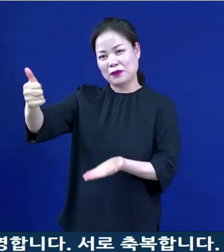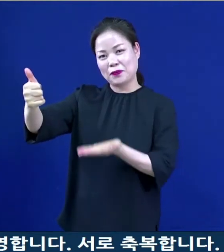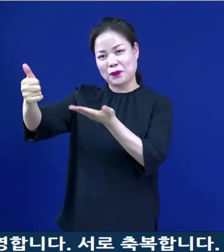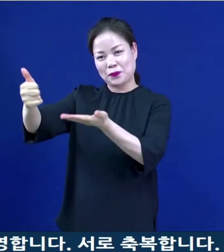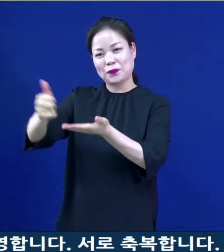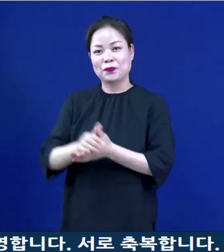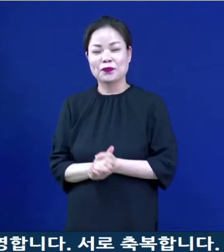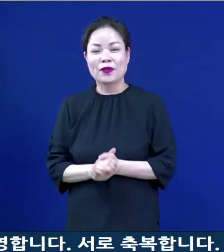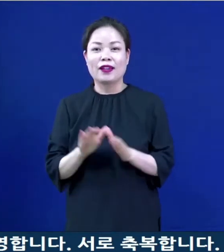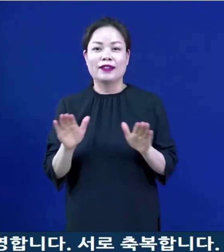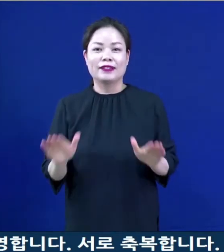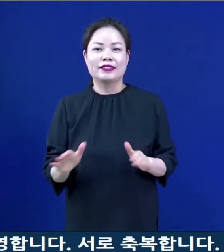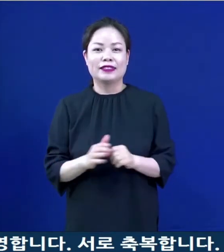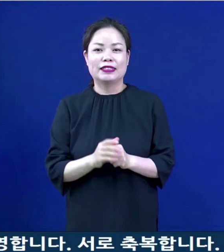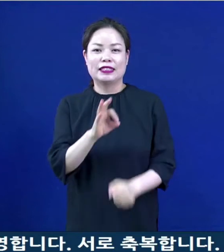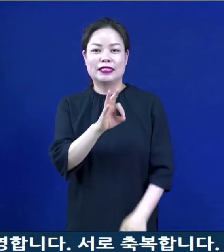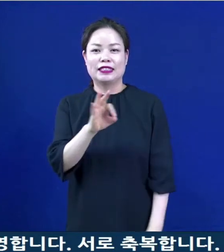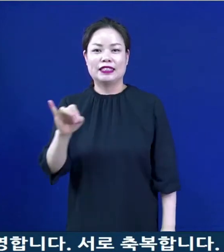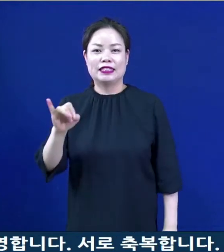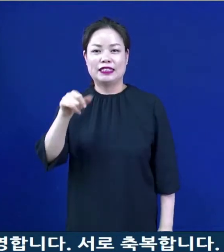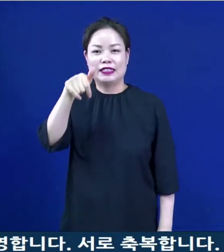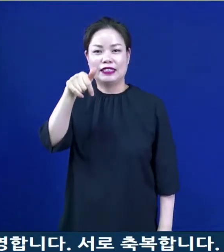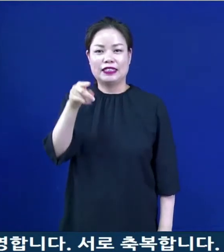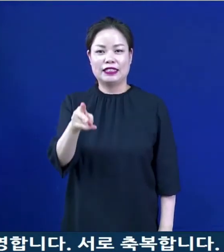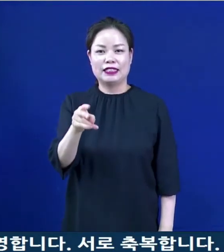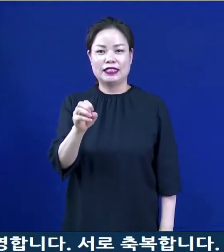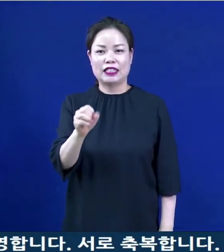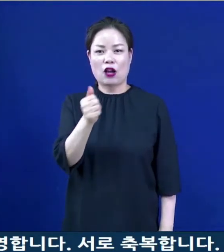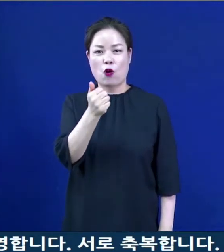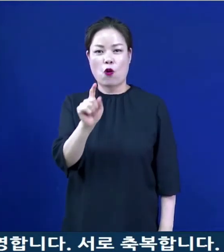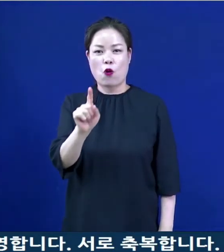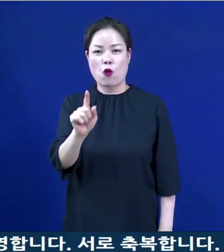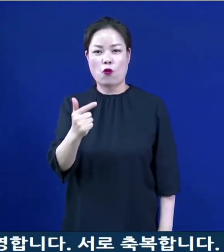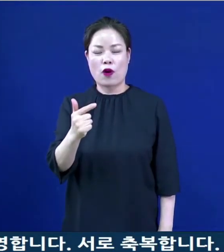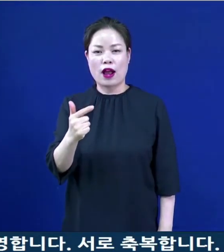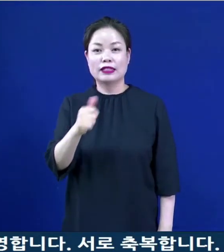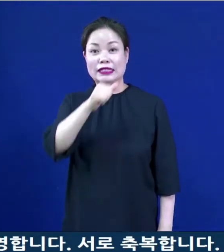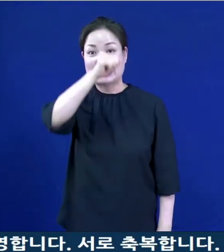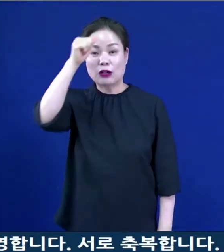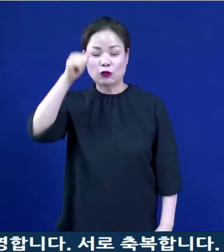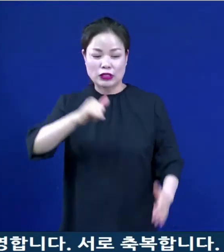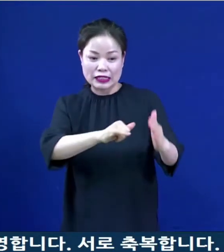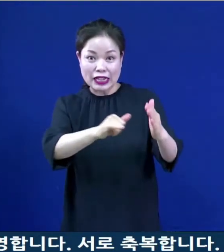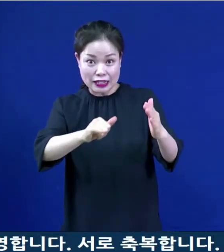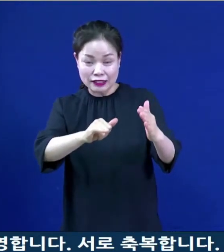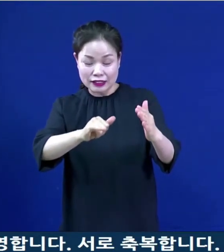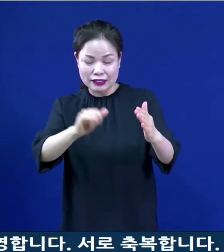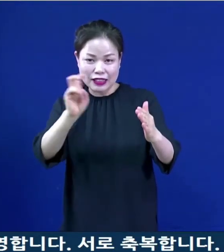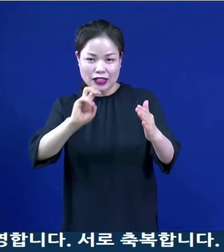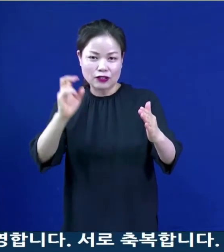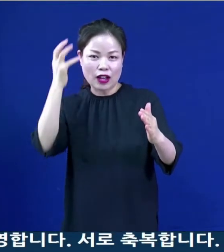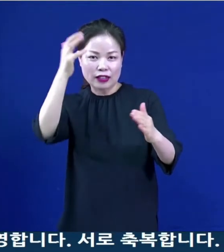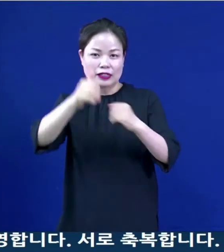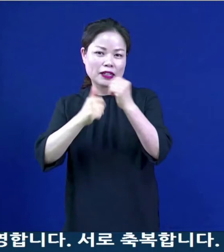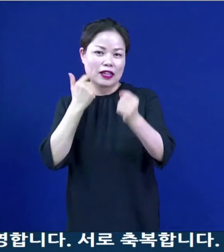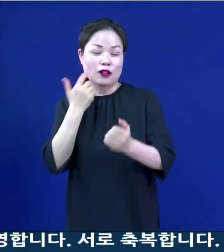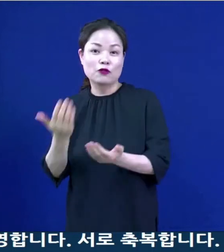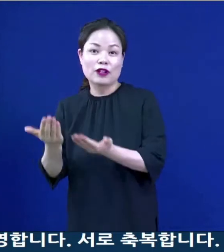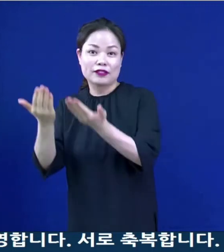돌립니다. 오늘은 이경환 장로님 가정에서 찬양으로 주님 앞에 영광 돌려